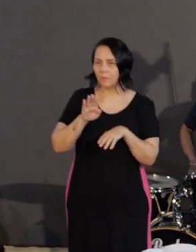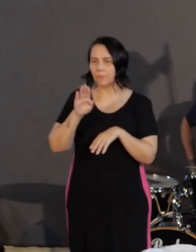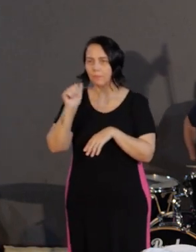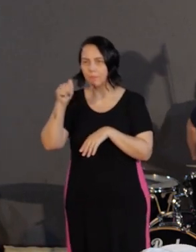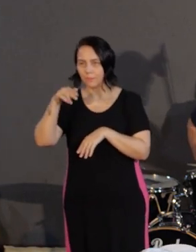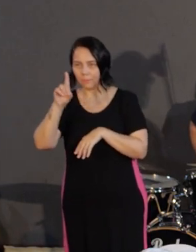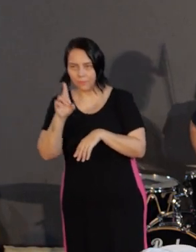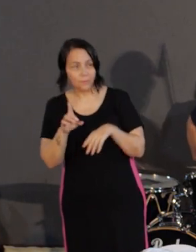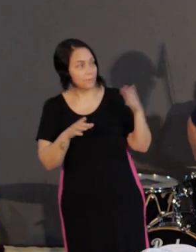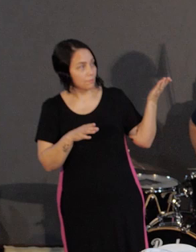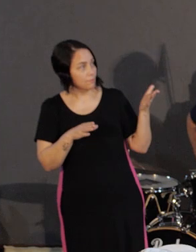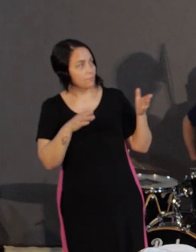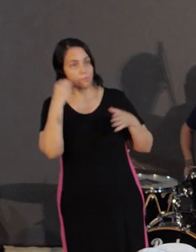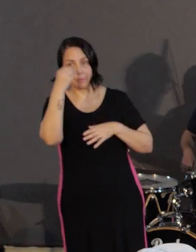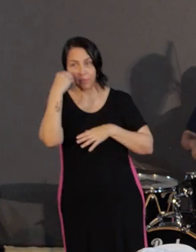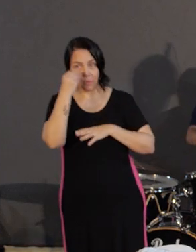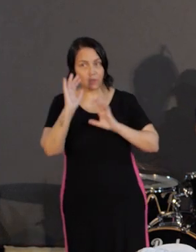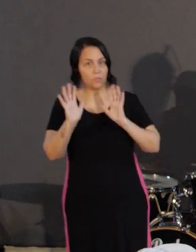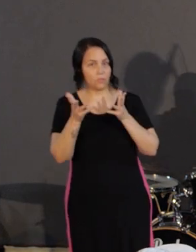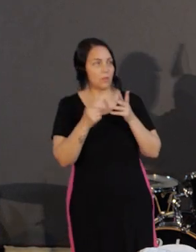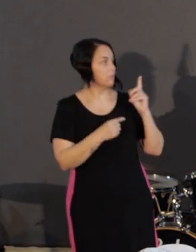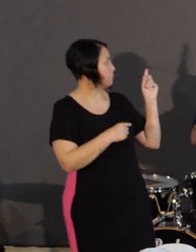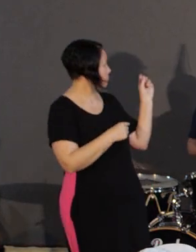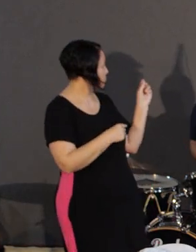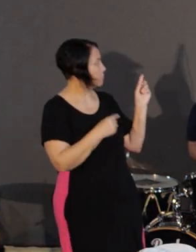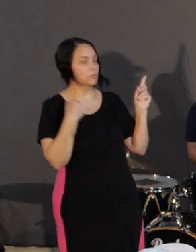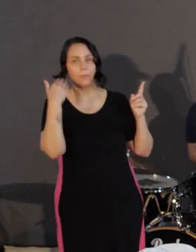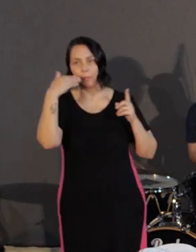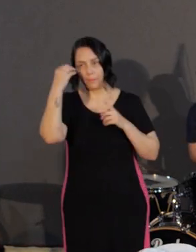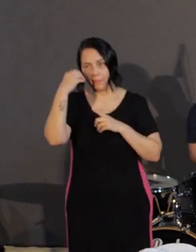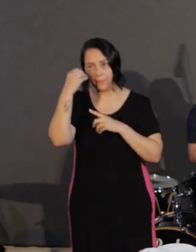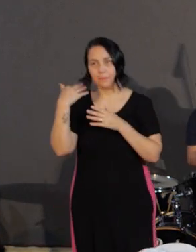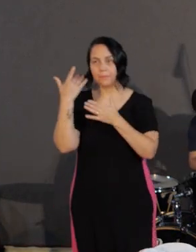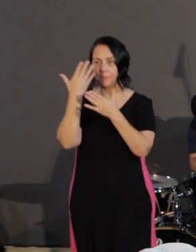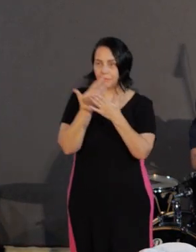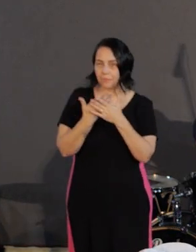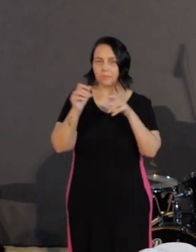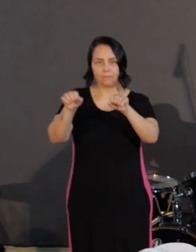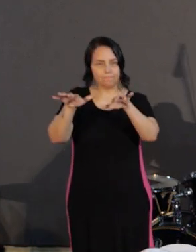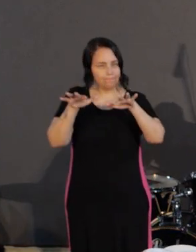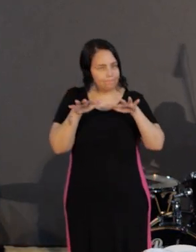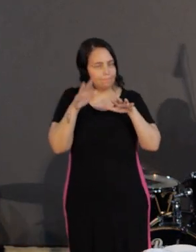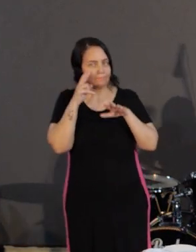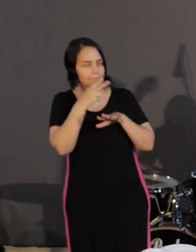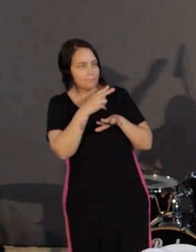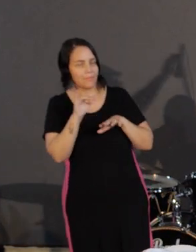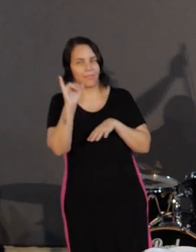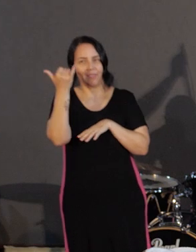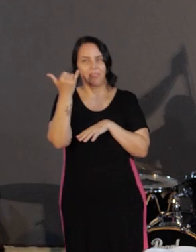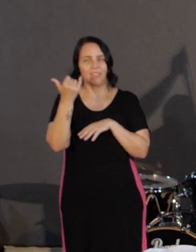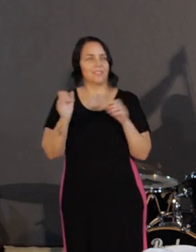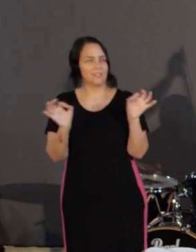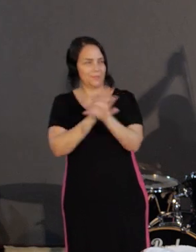aqui já é mais experiente, o Wendel também já tem bastante experiência aqui com palco, com público, então agora aproveitem para